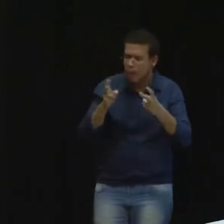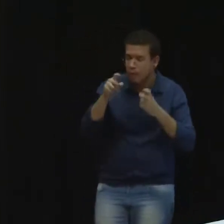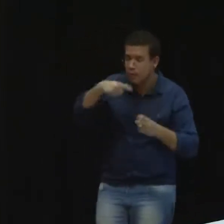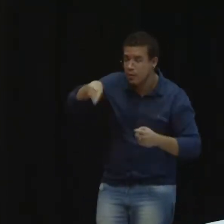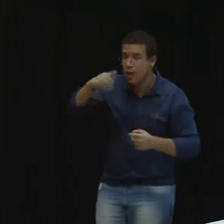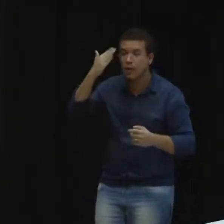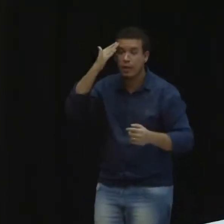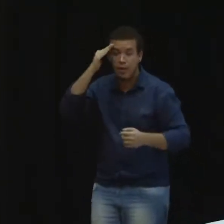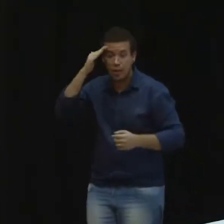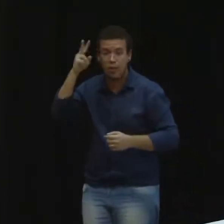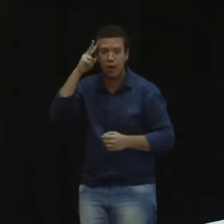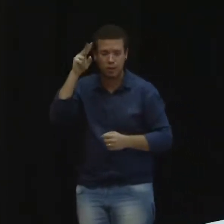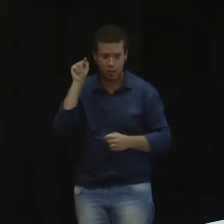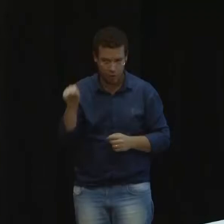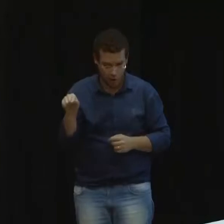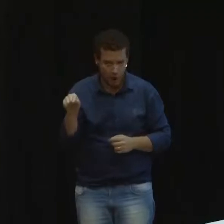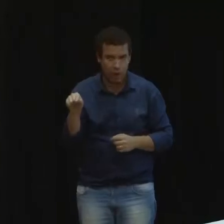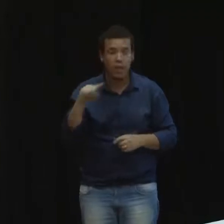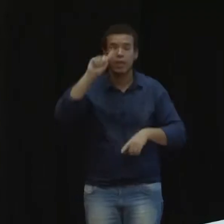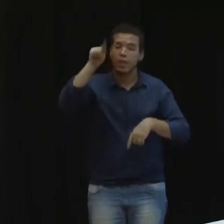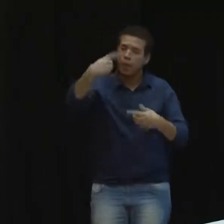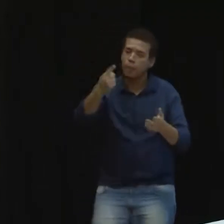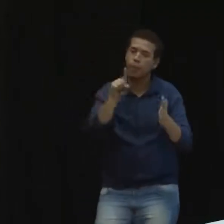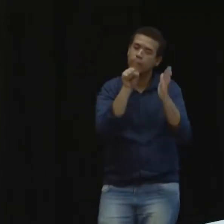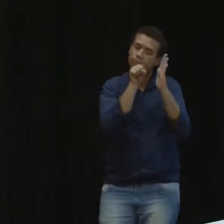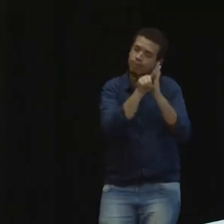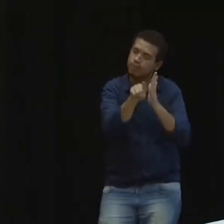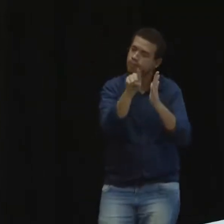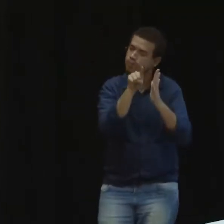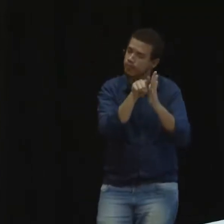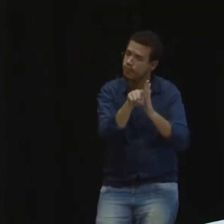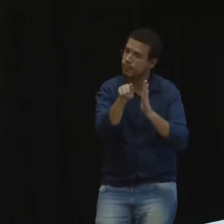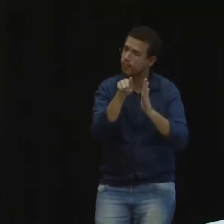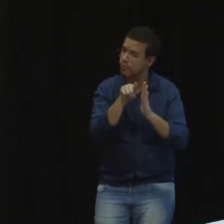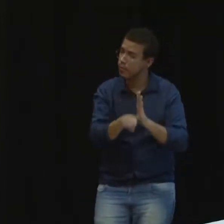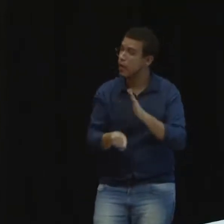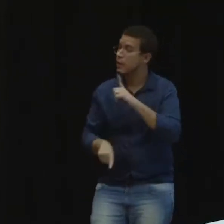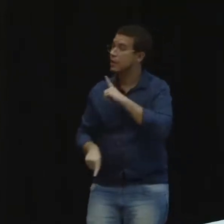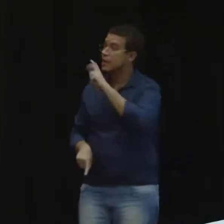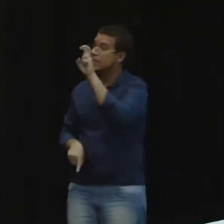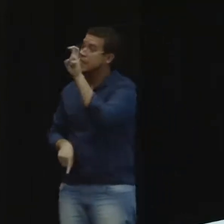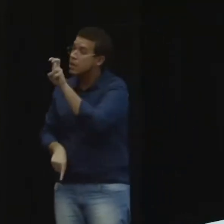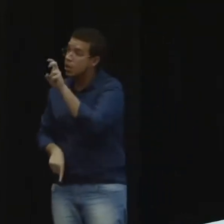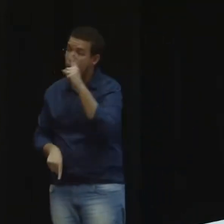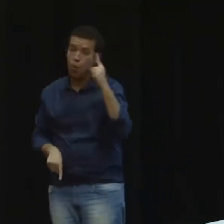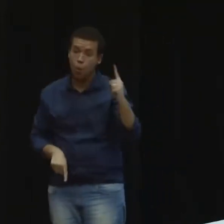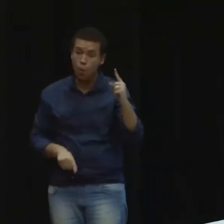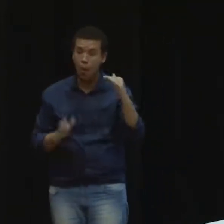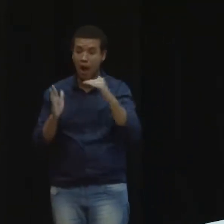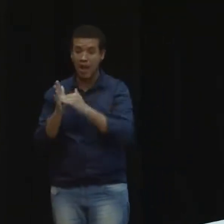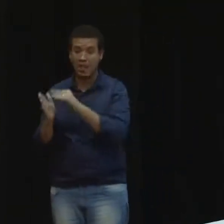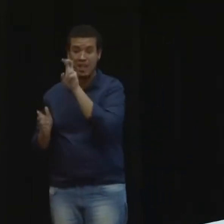e contarem o que vocês entenderam da história. Então, ia fazendo perguntas.